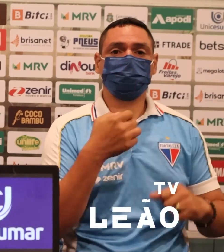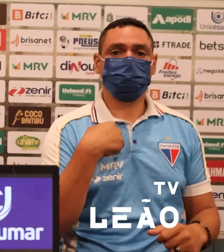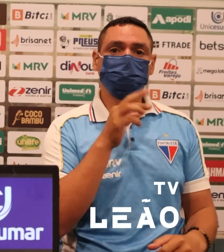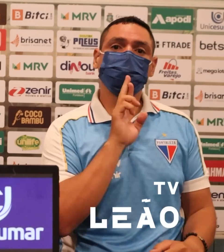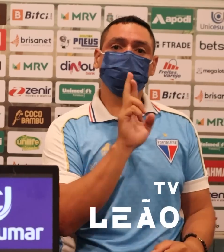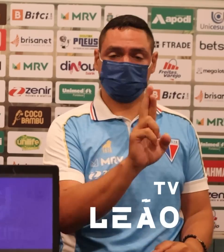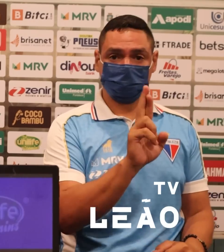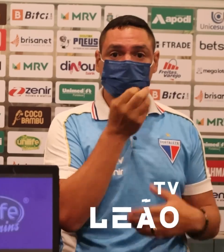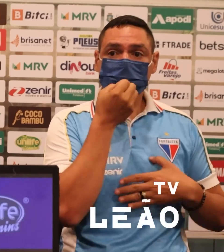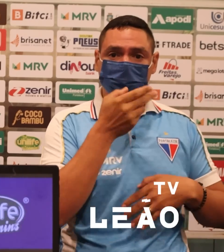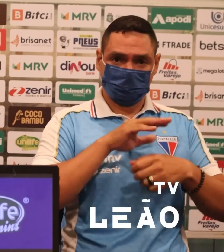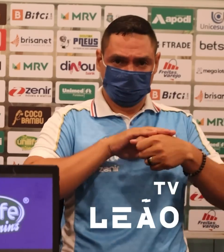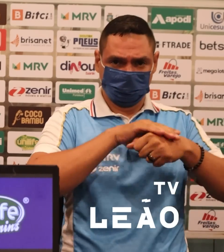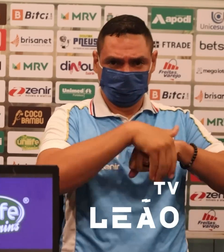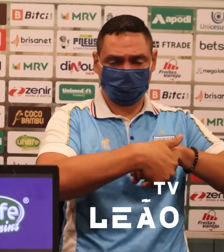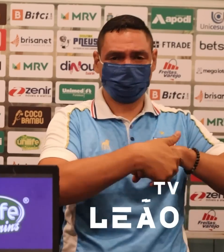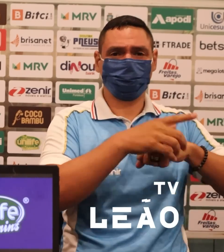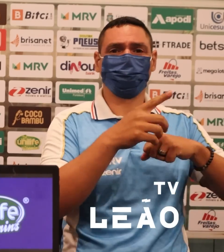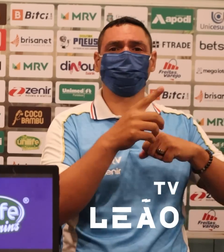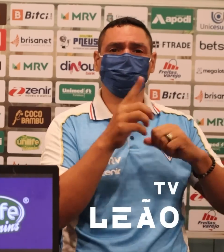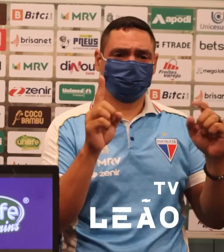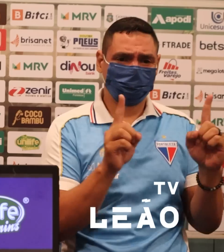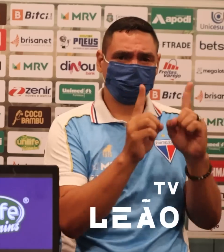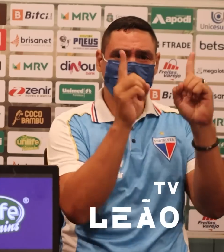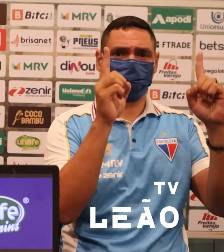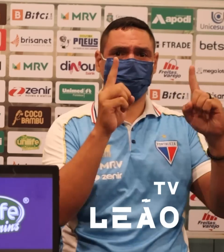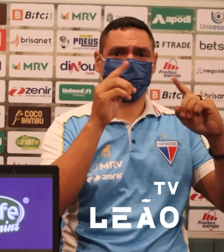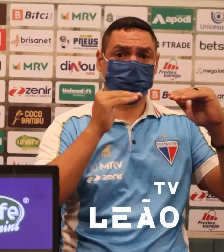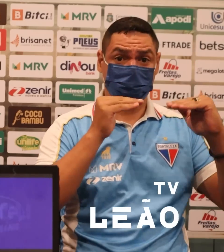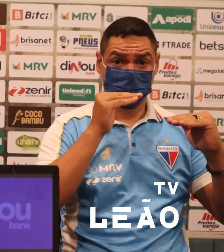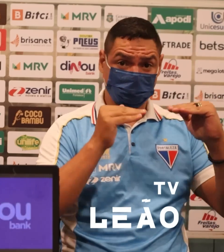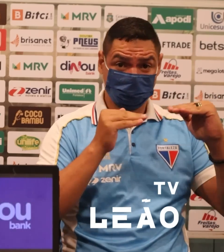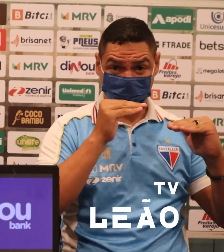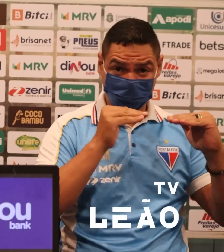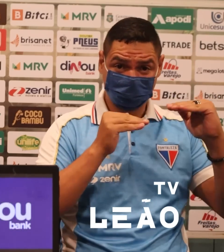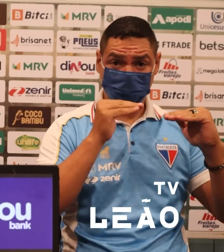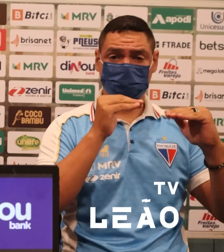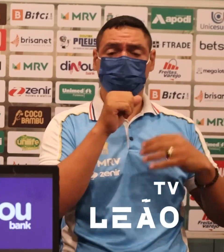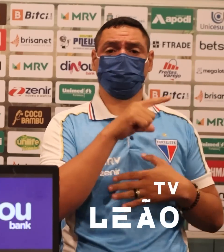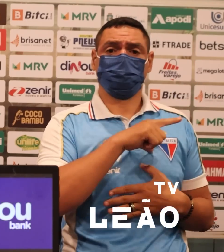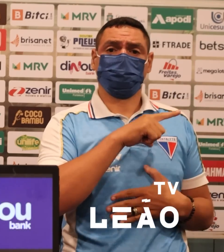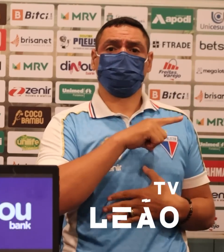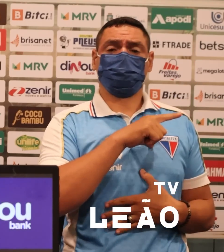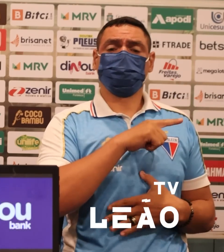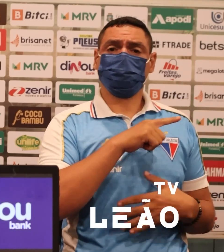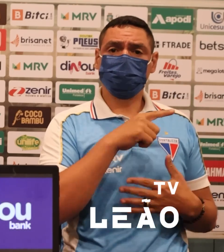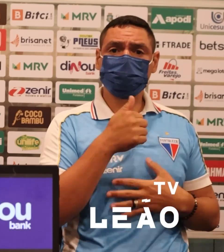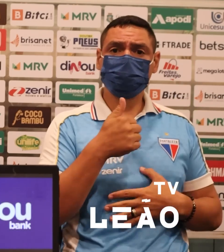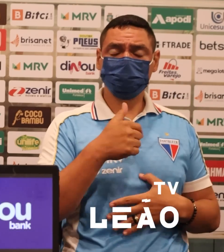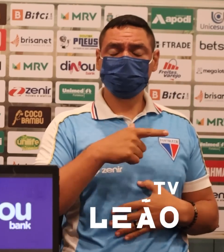noches. Partido muy disputado, equilibrado. O últimas